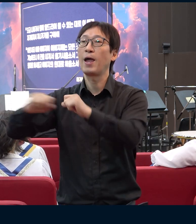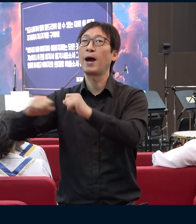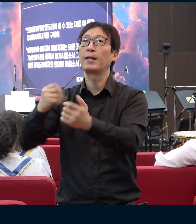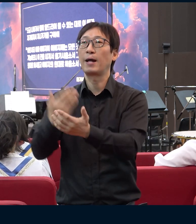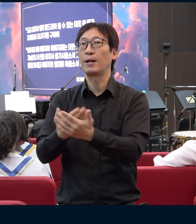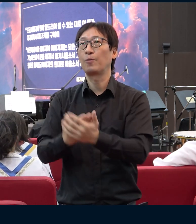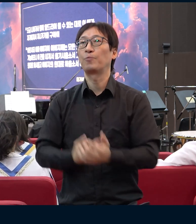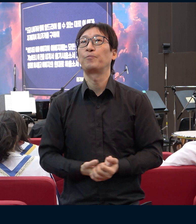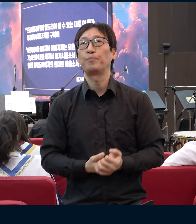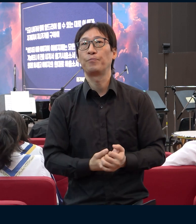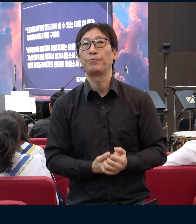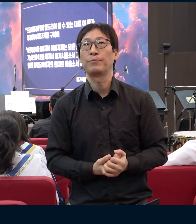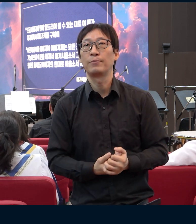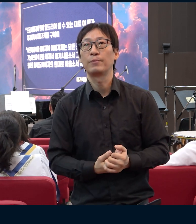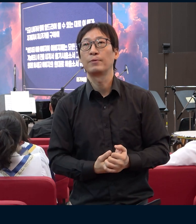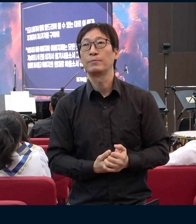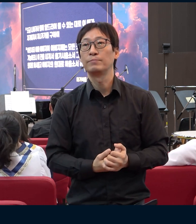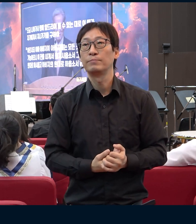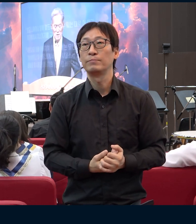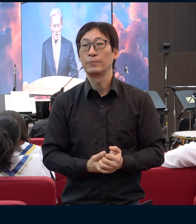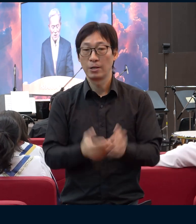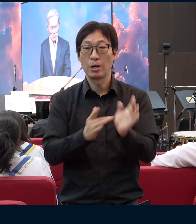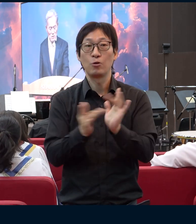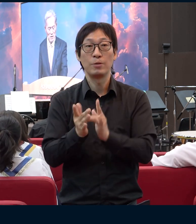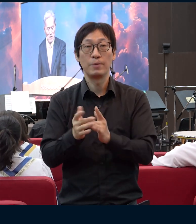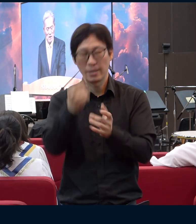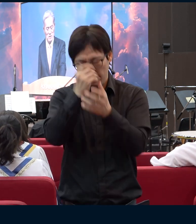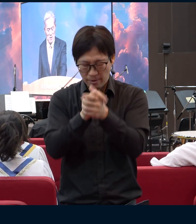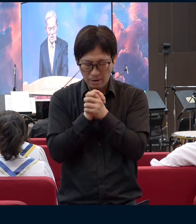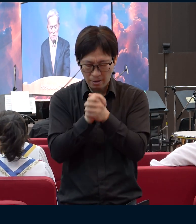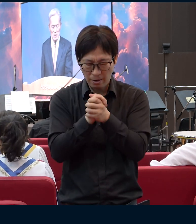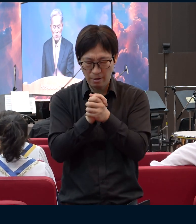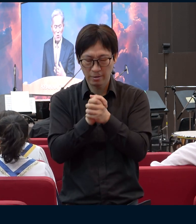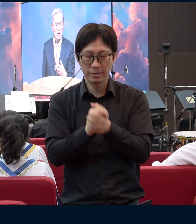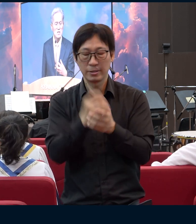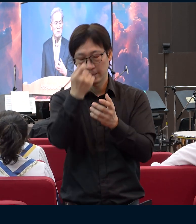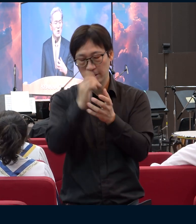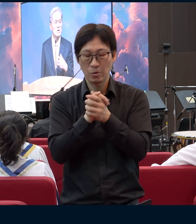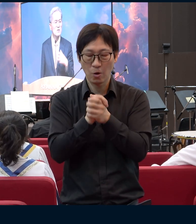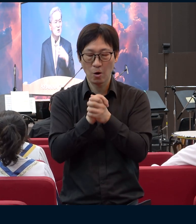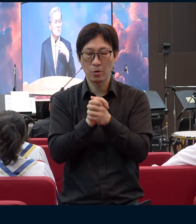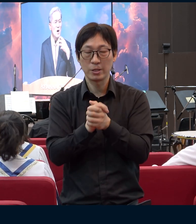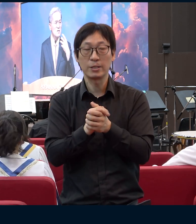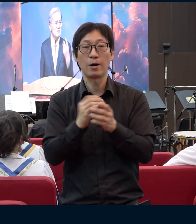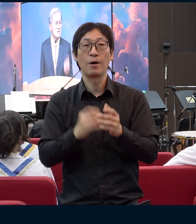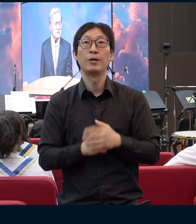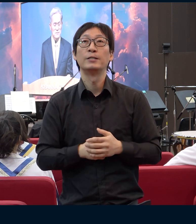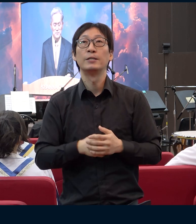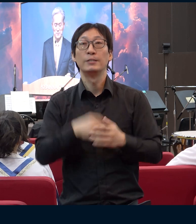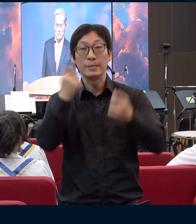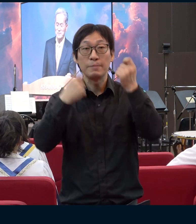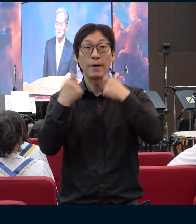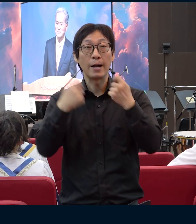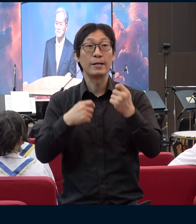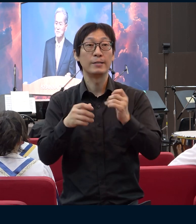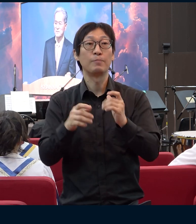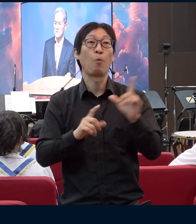하옵소서 하시고. 네, 주님이 그렇게 심히 놀라시며 슬퍼하신 것은